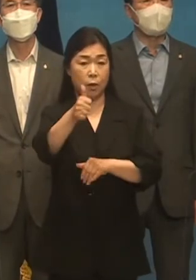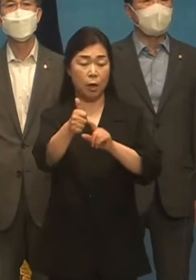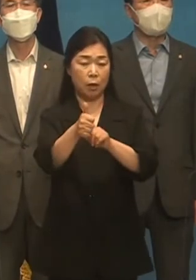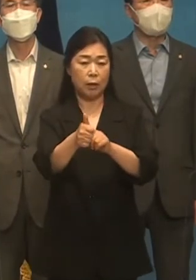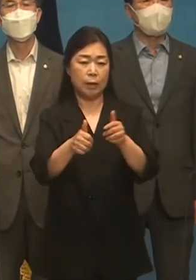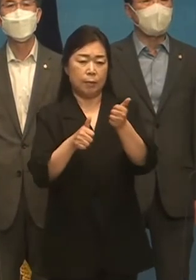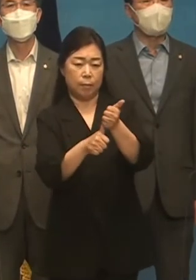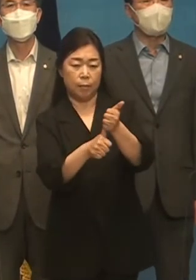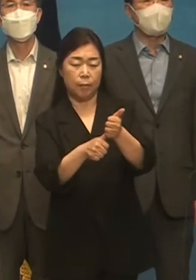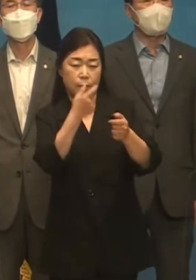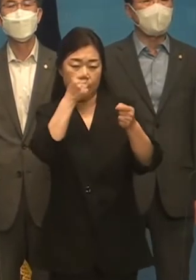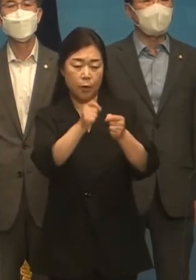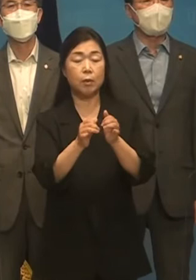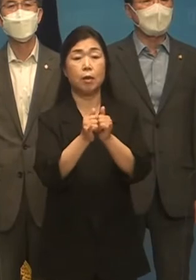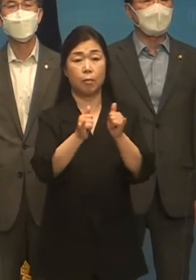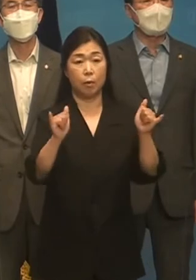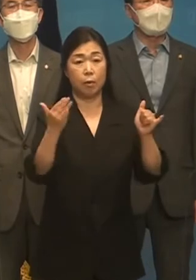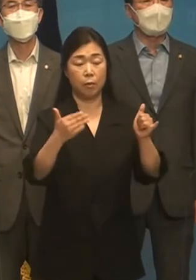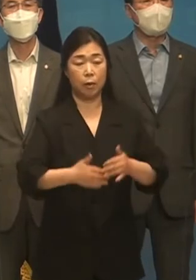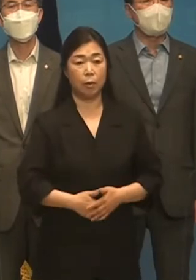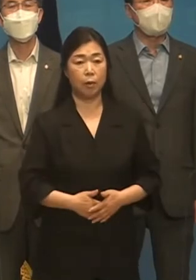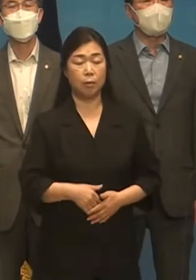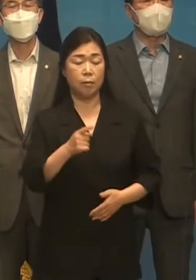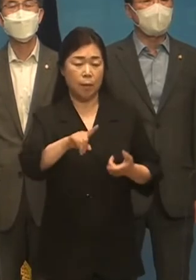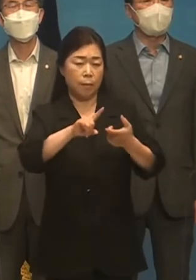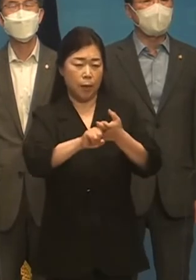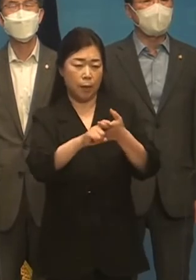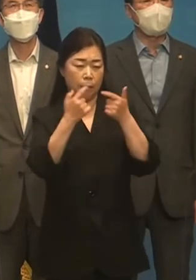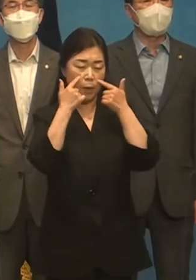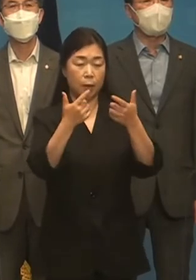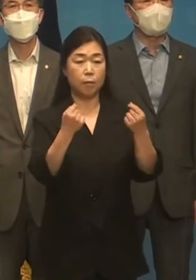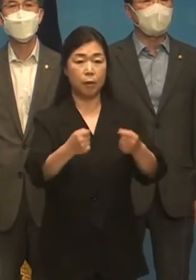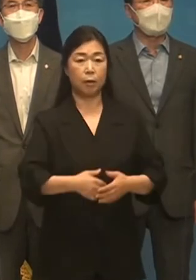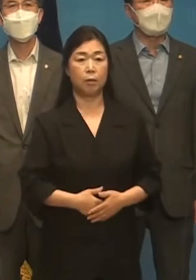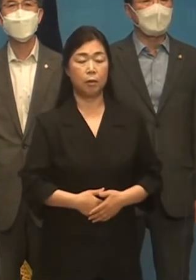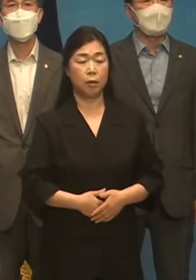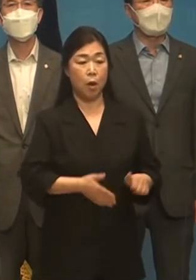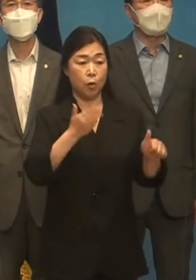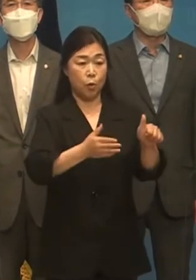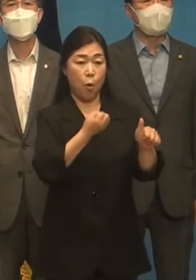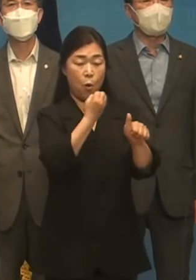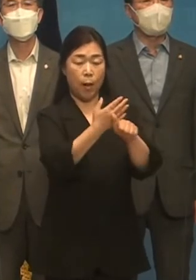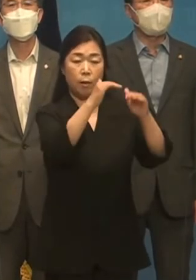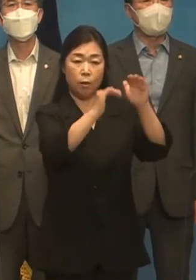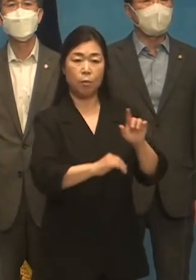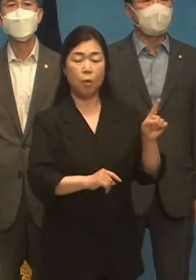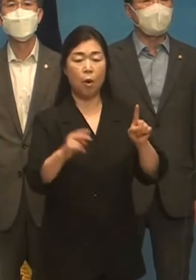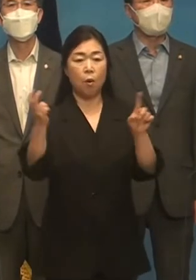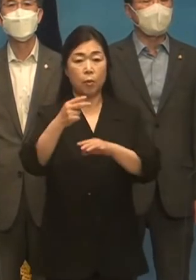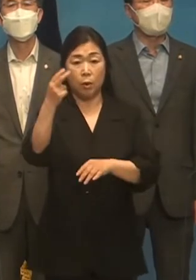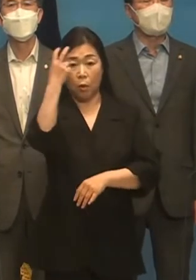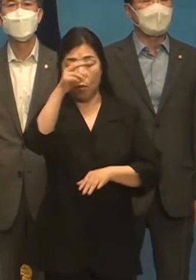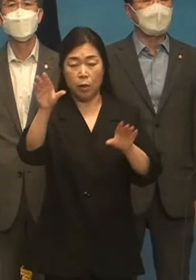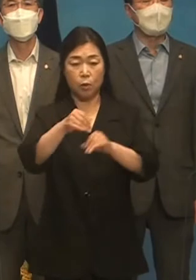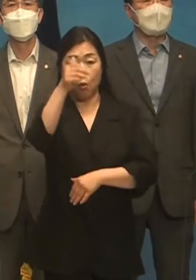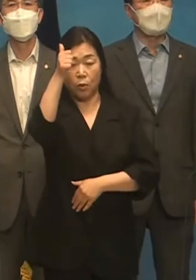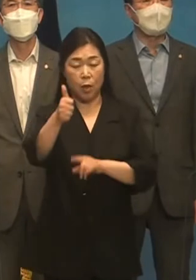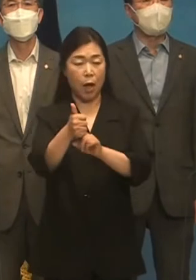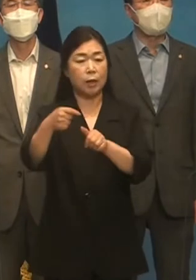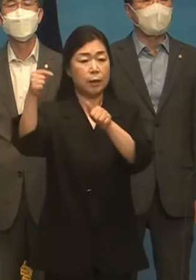직보 라인입니다. 검찰총장의 복심 인셈입니다. 청구 고발은 검찰총장의 지시 내지